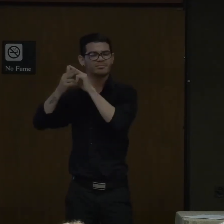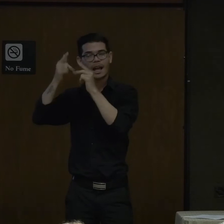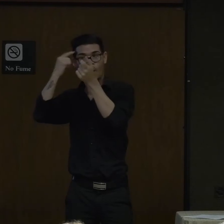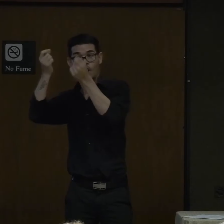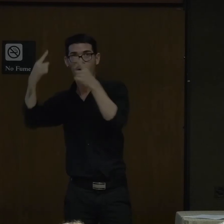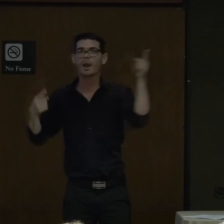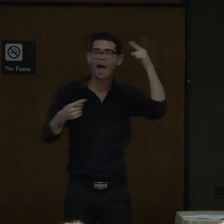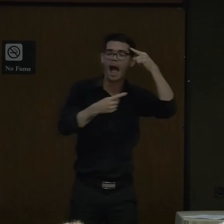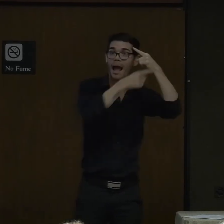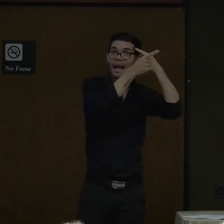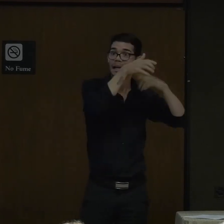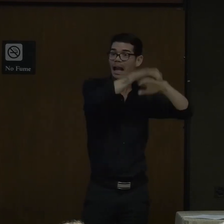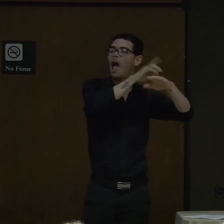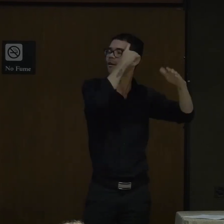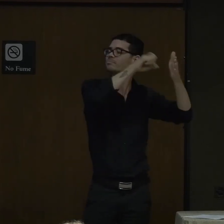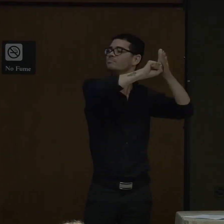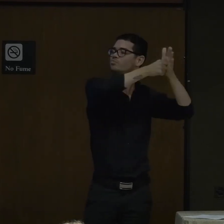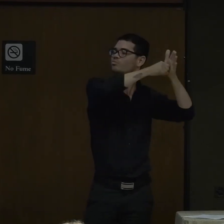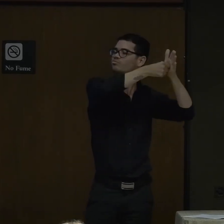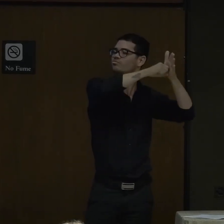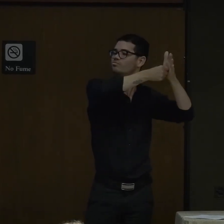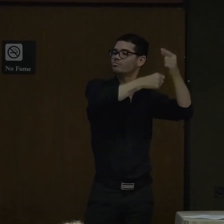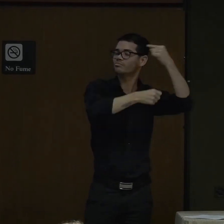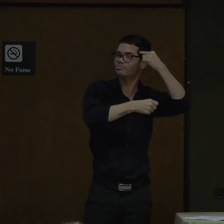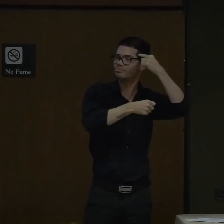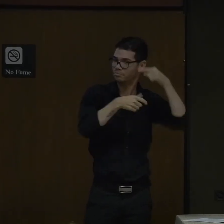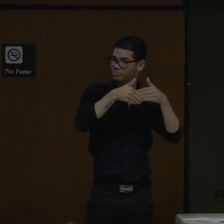les proporciona beneficios cognitivos.